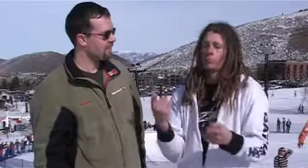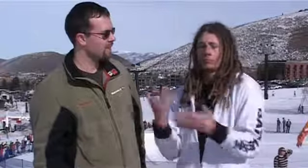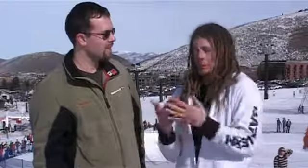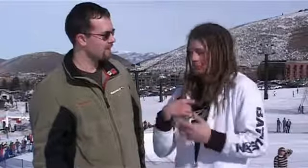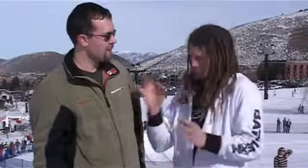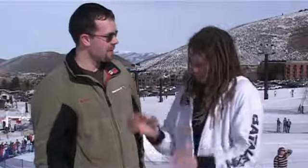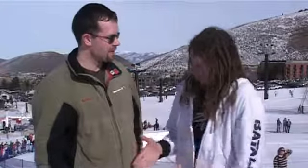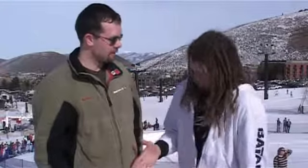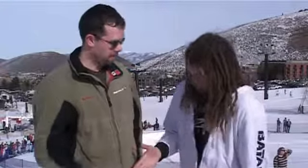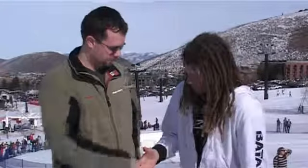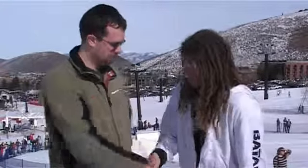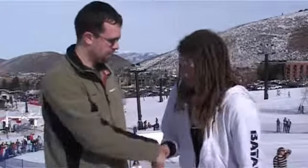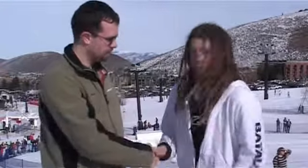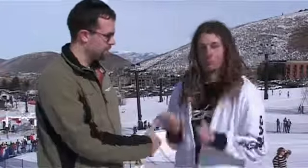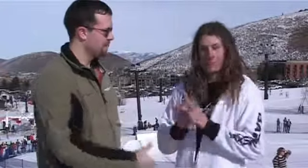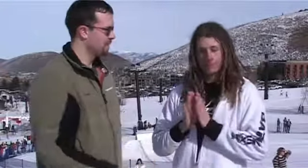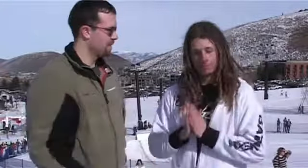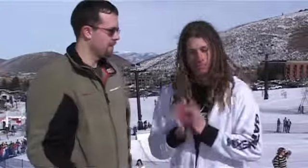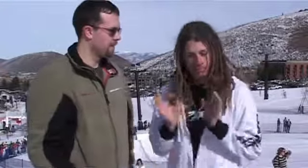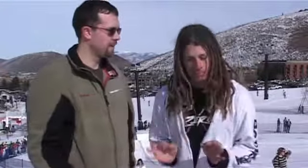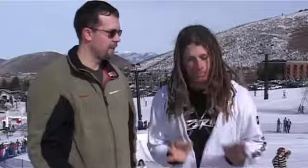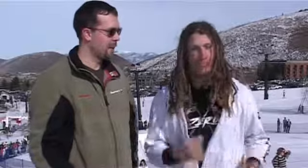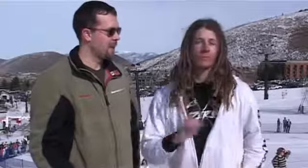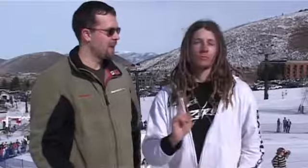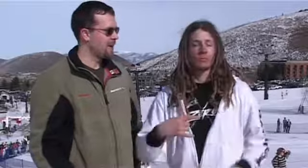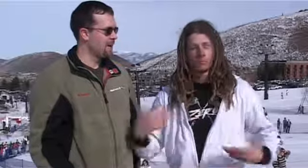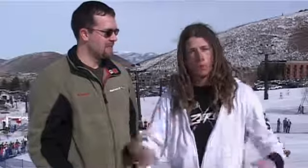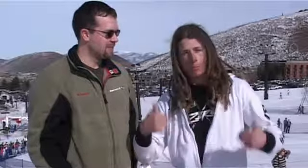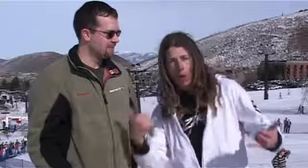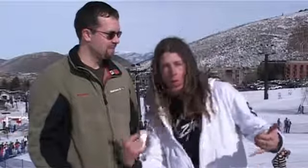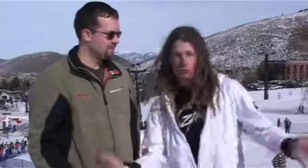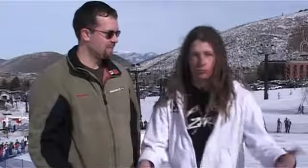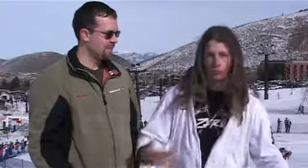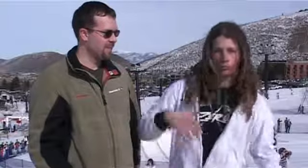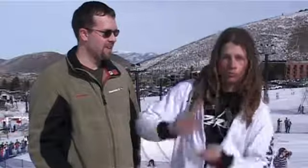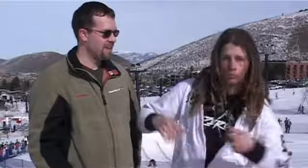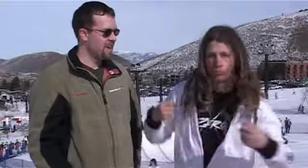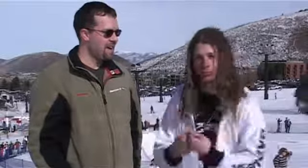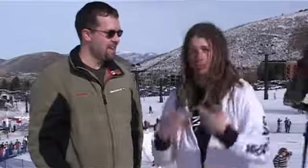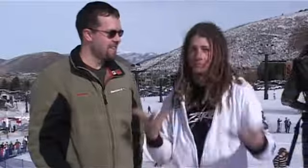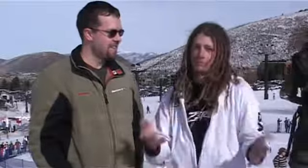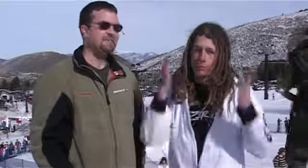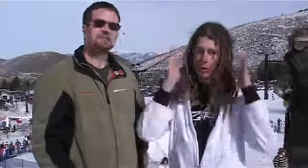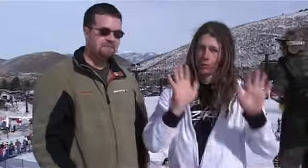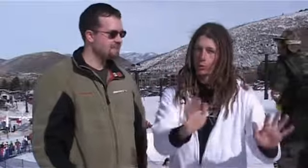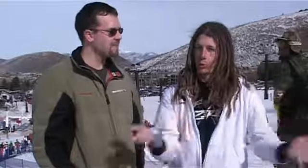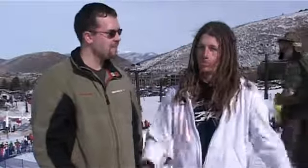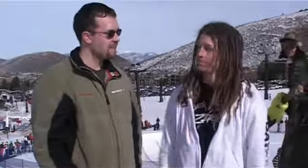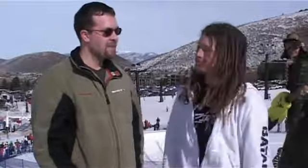uns. Man kann sich auch so begrüßen, aber wir machen das so ein bisschen anders, so halt, wie wir das so in unserer Kultur